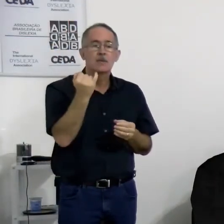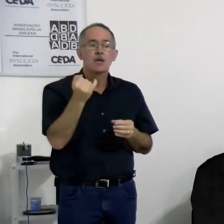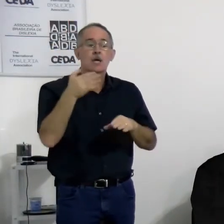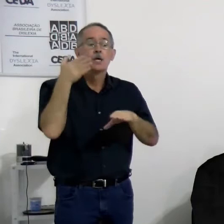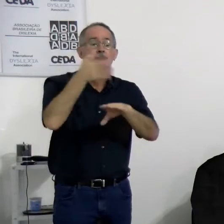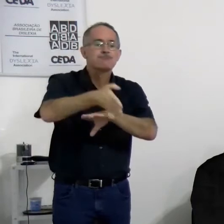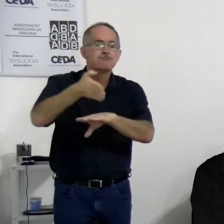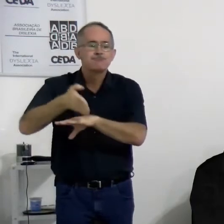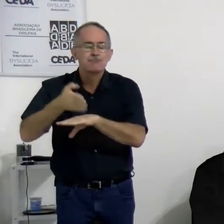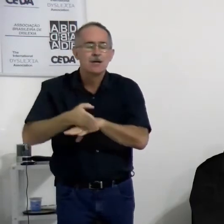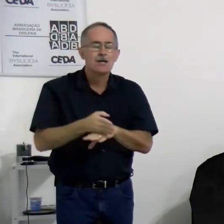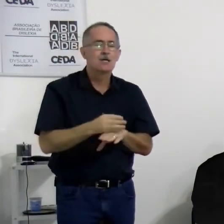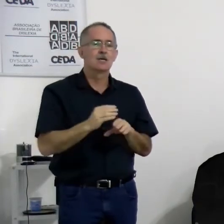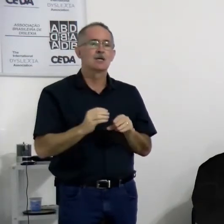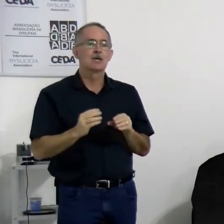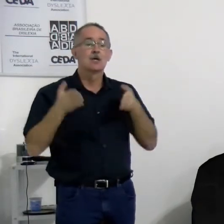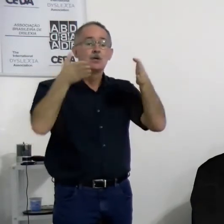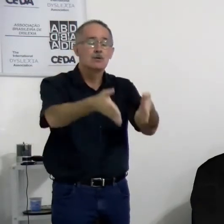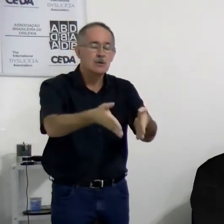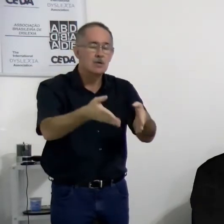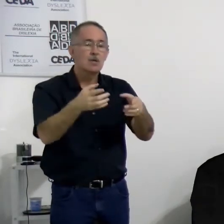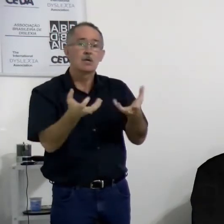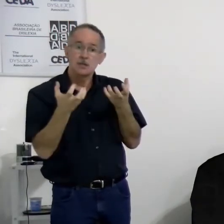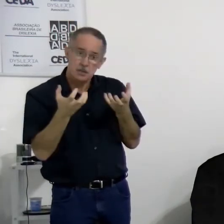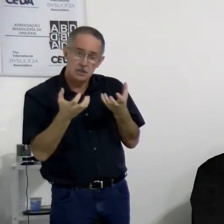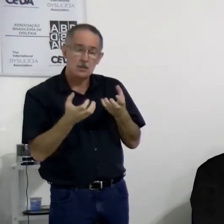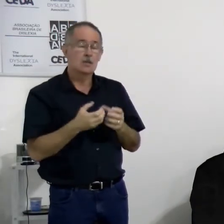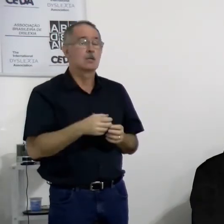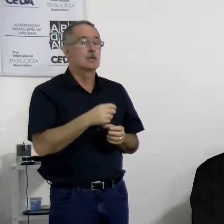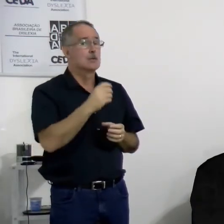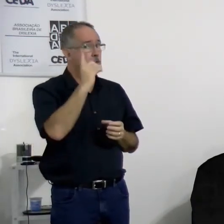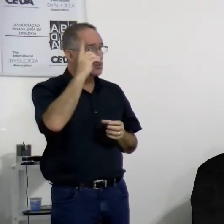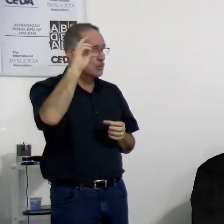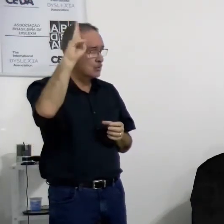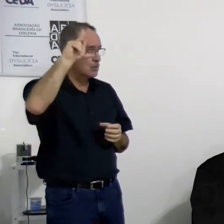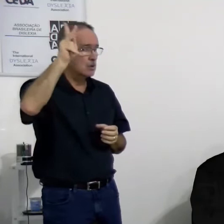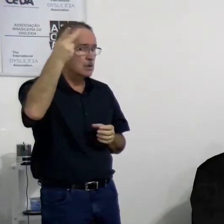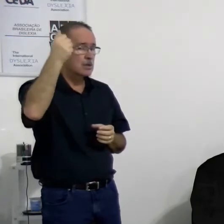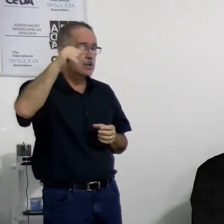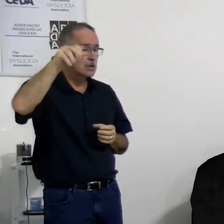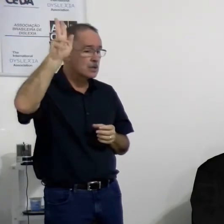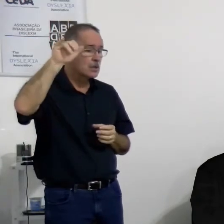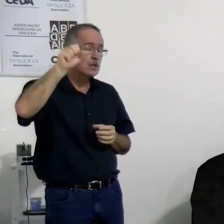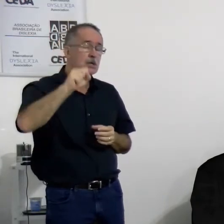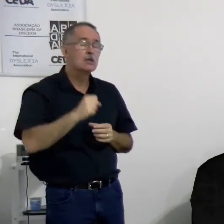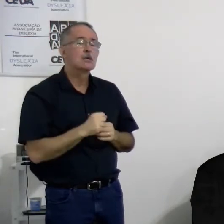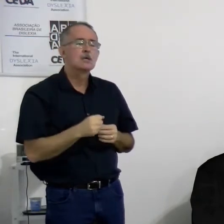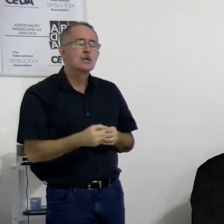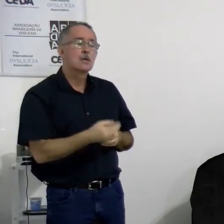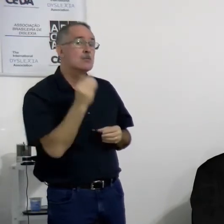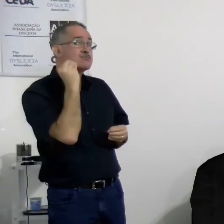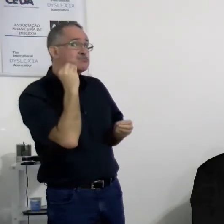intervenção precoce. Nós gostaríamos que o professor Haynes apresentasse, a partir de sua experiência,